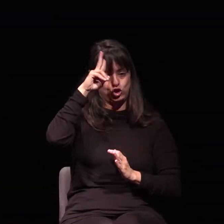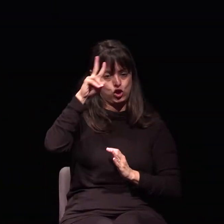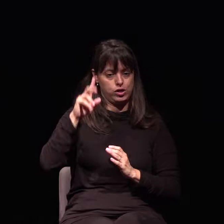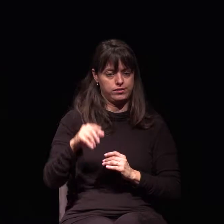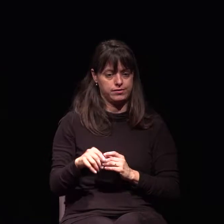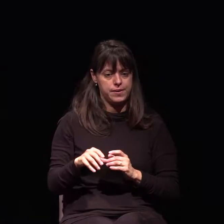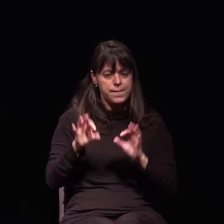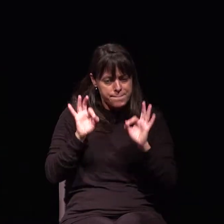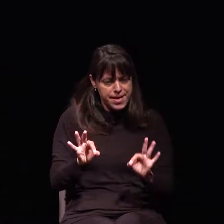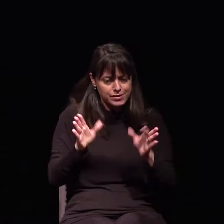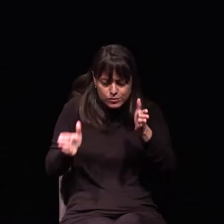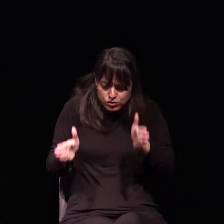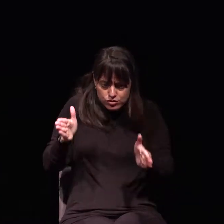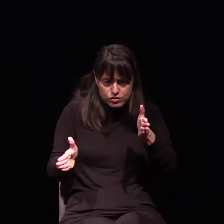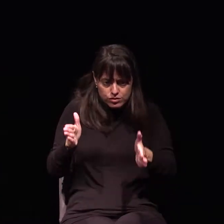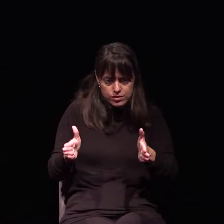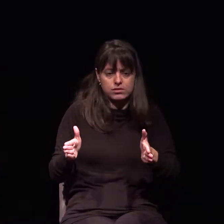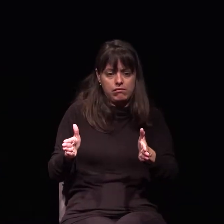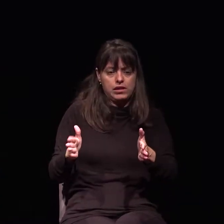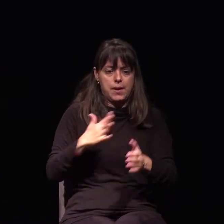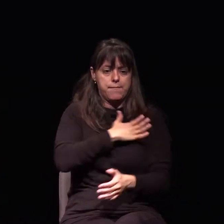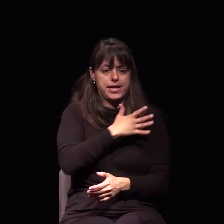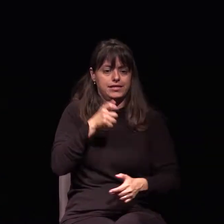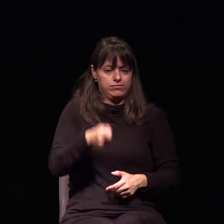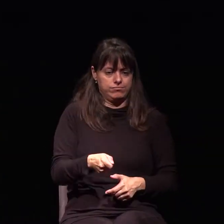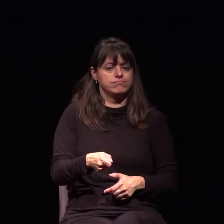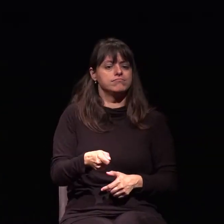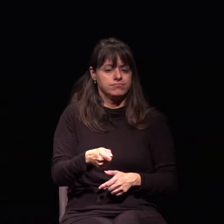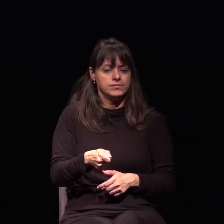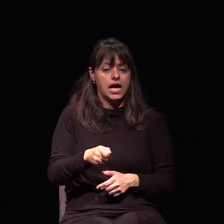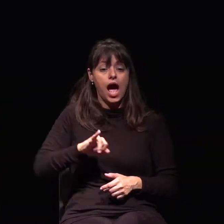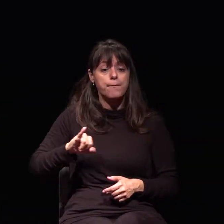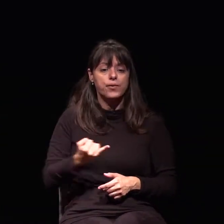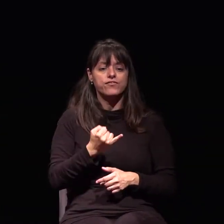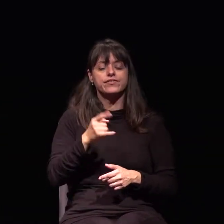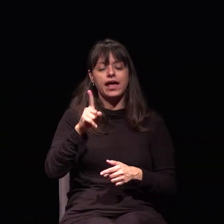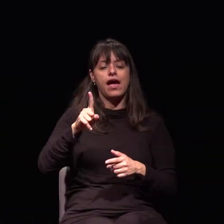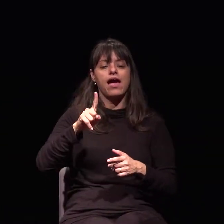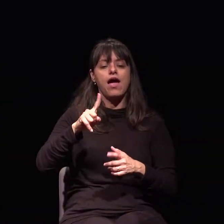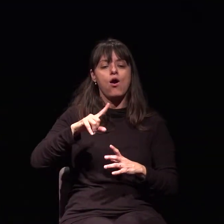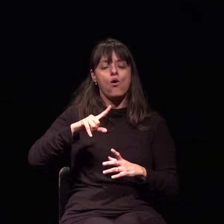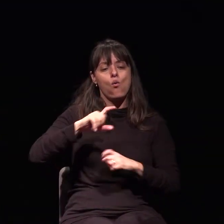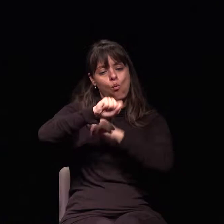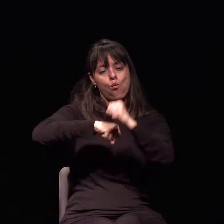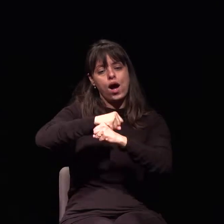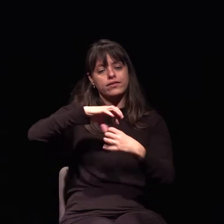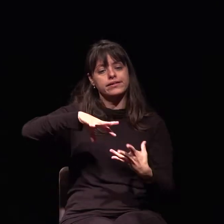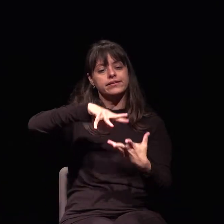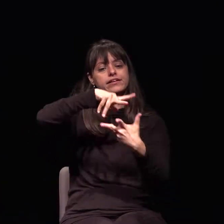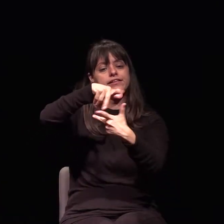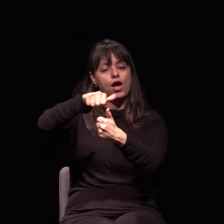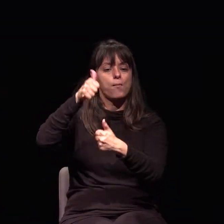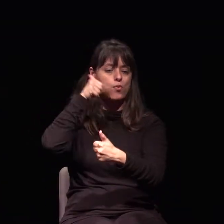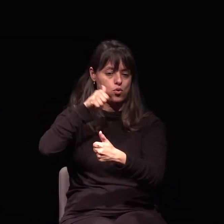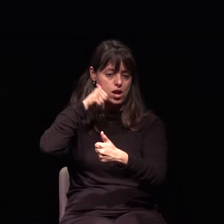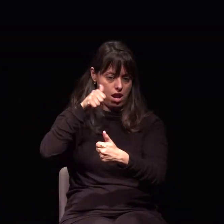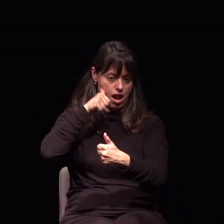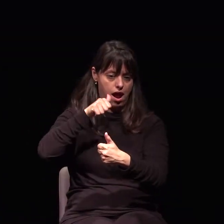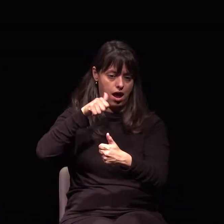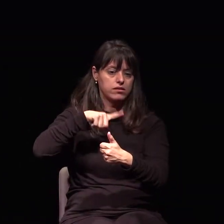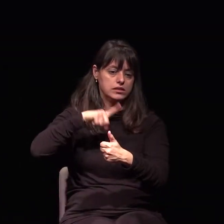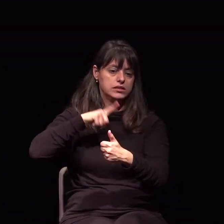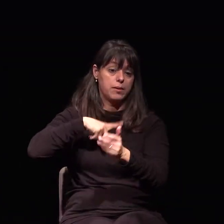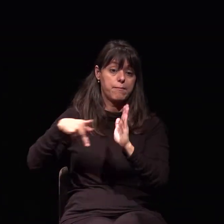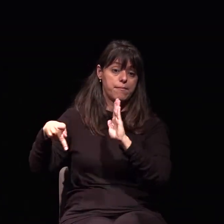nós aproveitamos o fato de ter o Ano Internacional da Mulher, proclamado pela ONU, pelas Nações